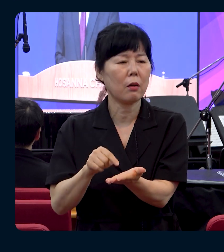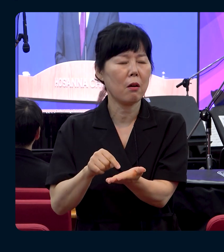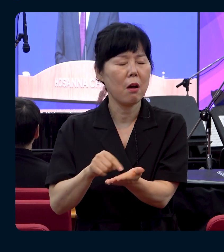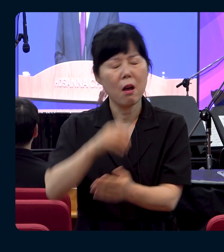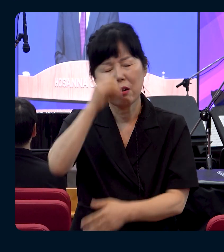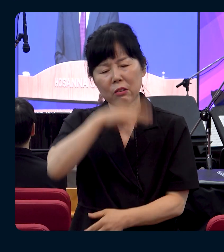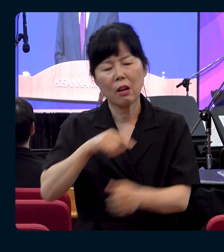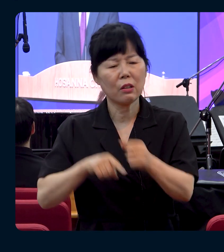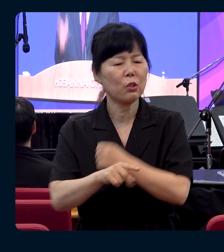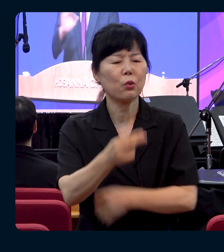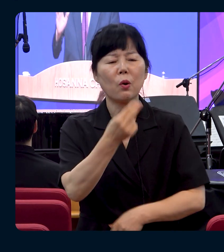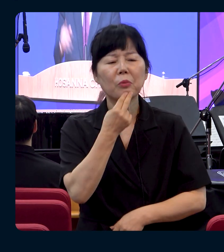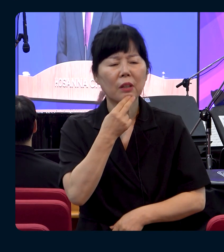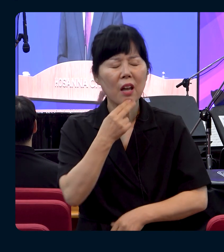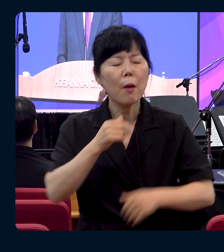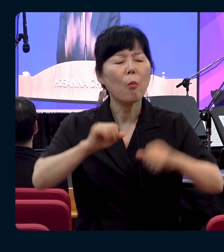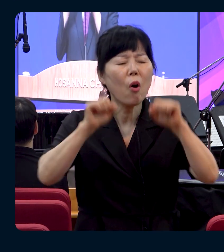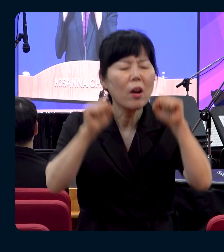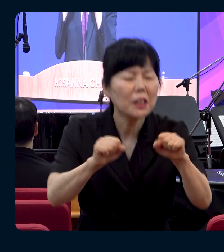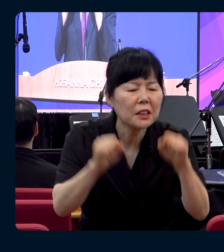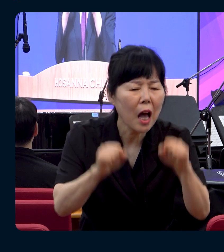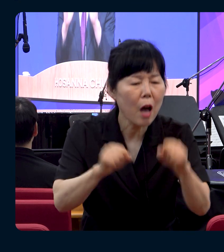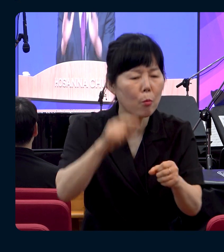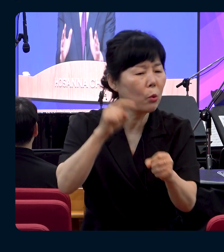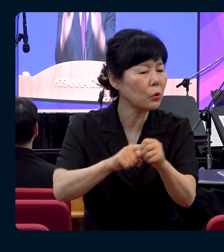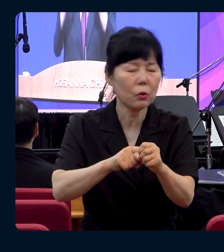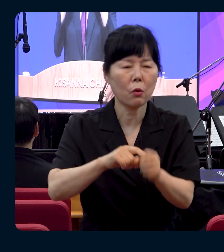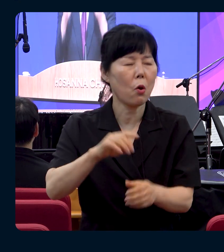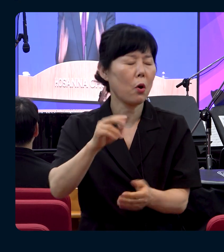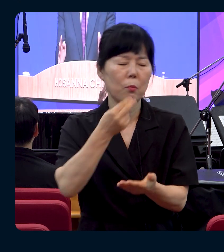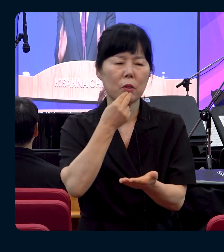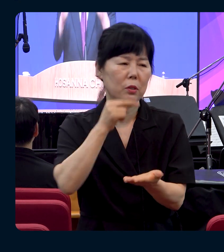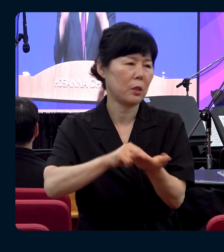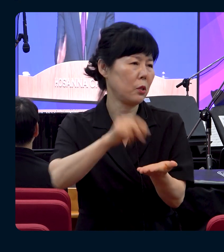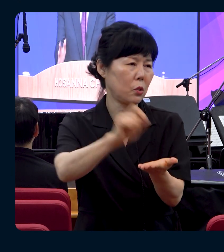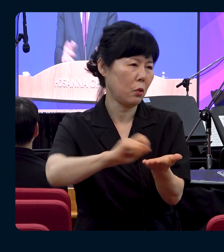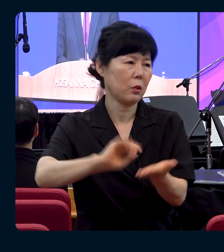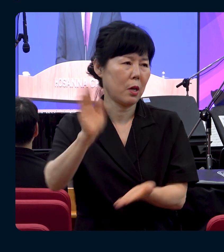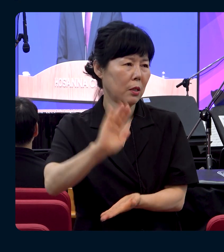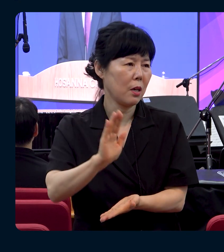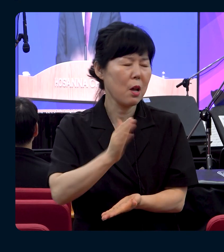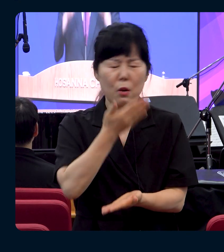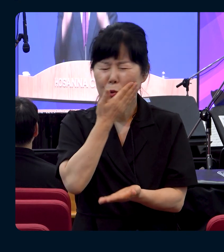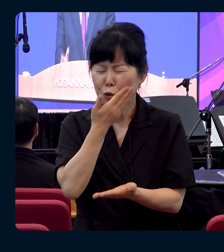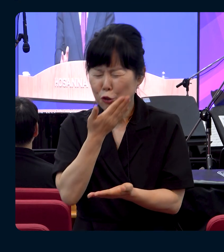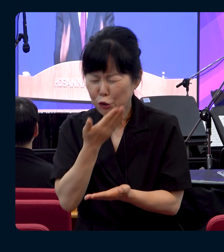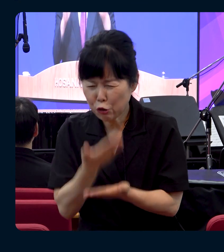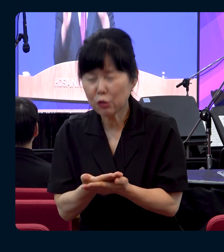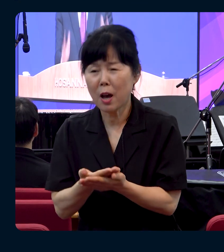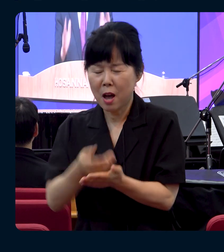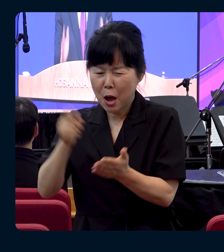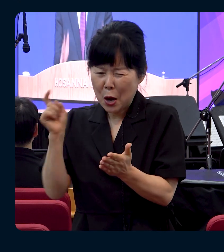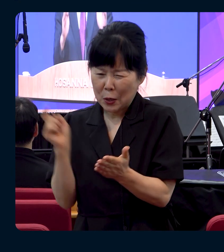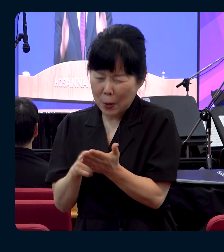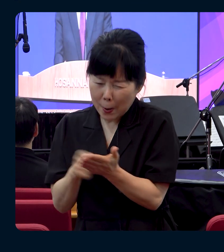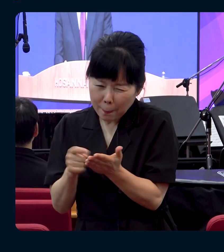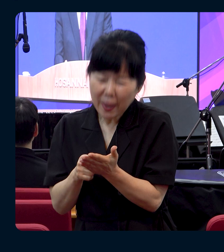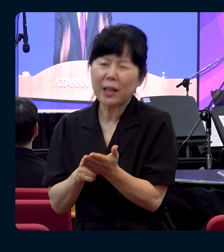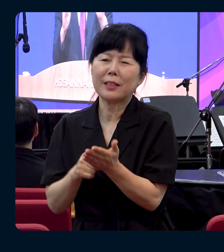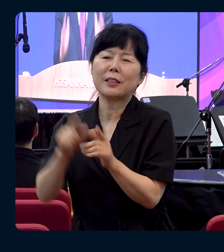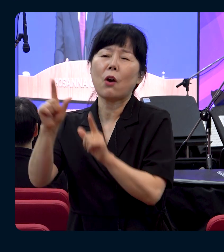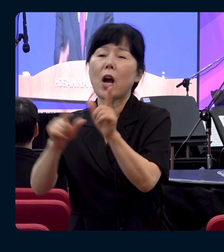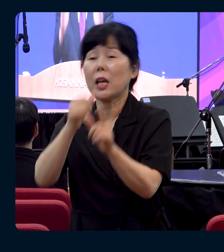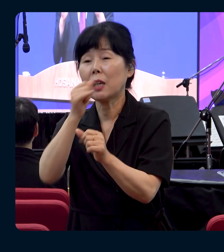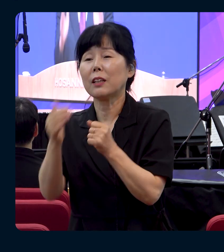뭐 인사치레로, 아니요, 꼭 편지를 써야만 하는 중요하고 필요한 혹은 급박한 상황들이